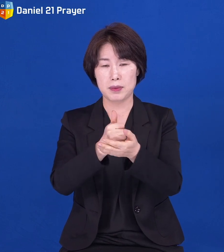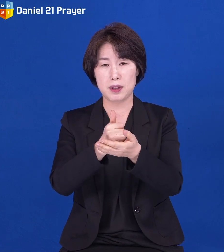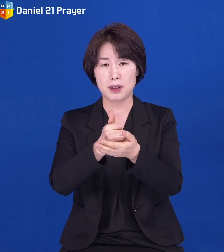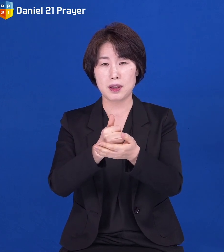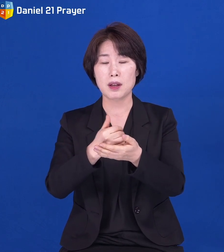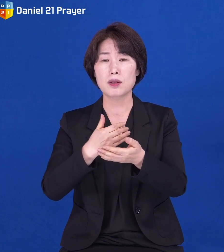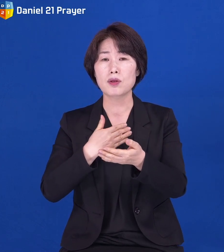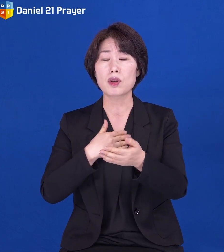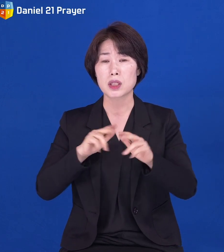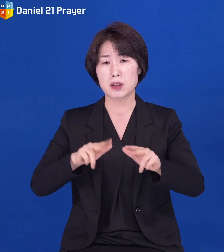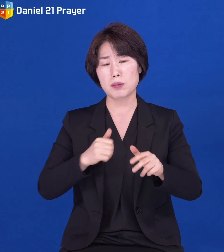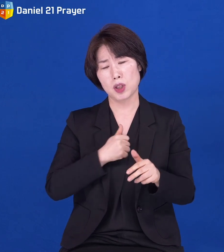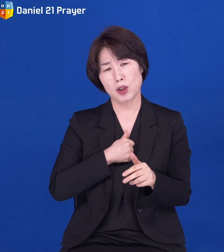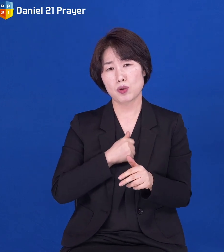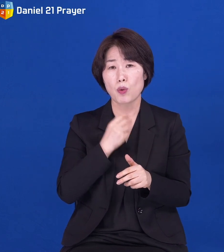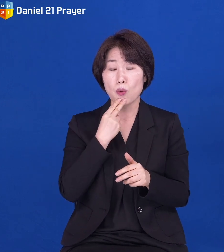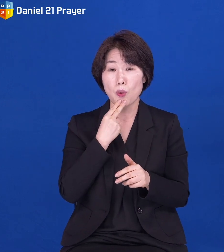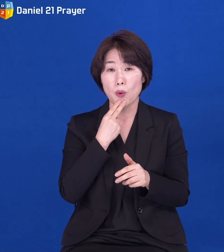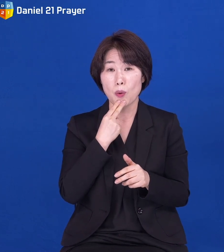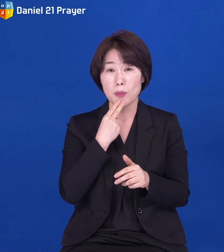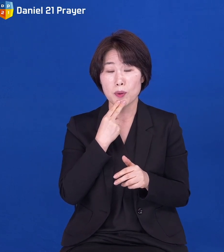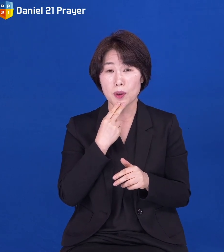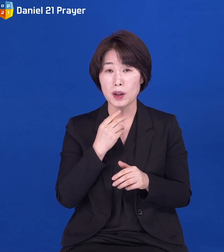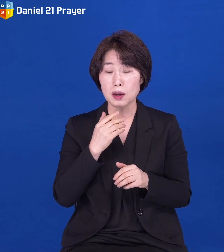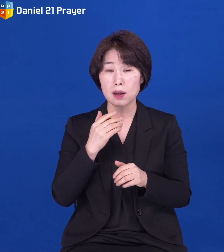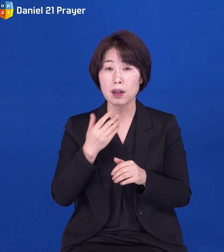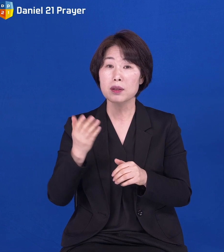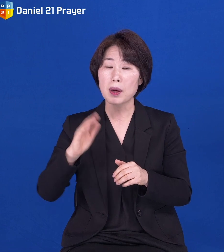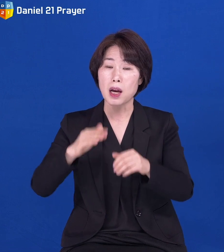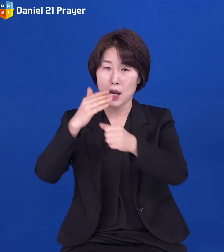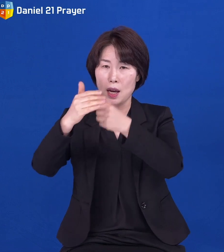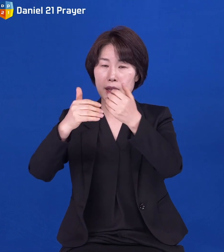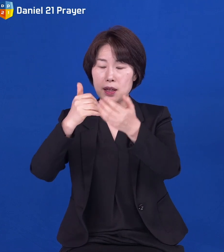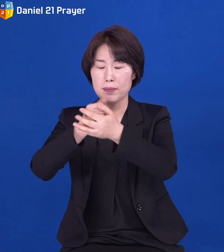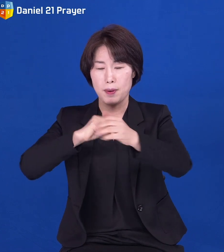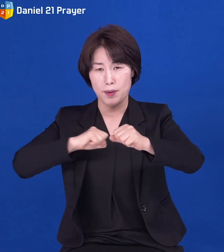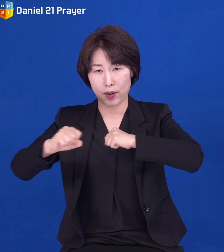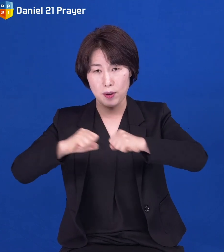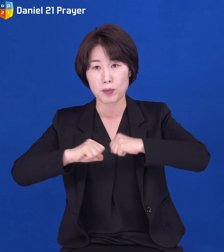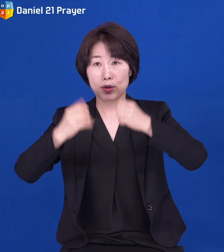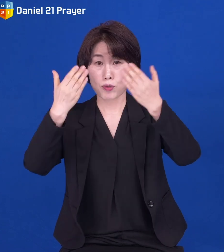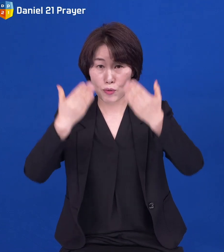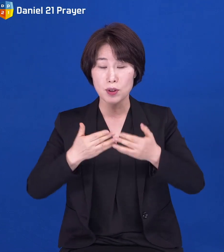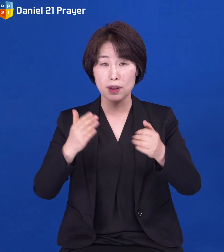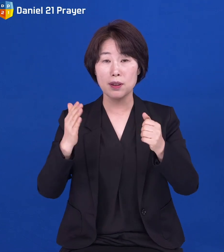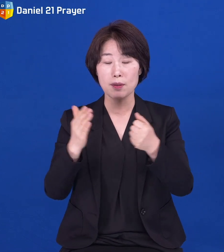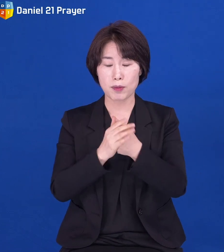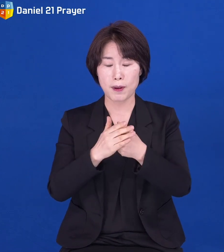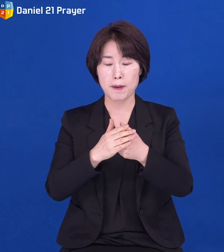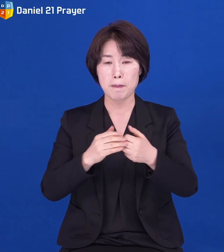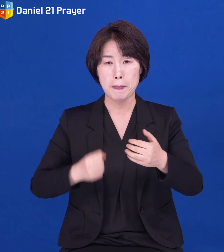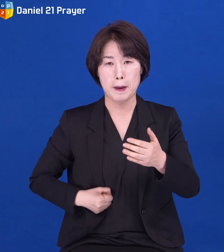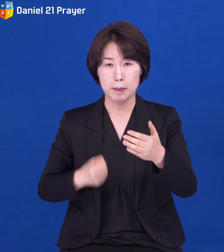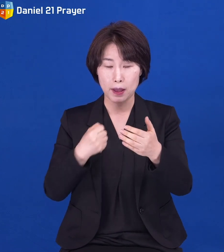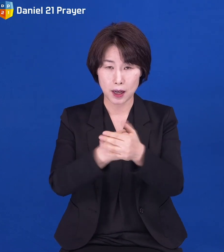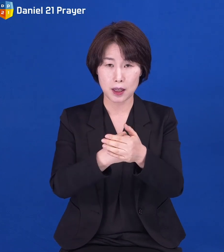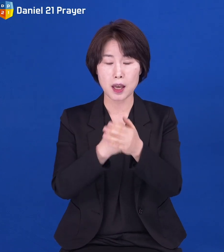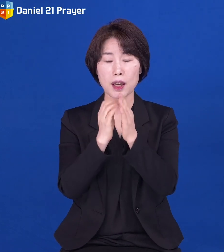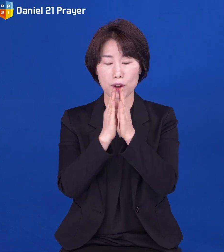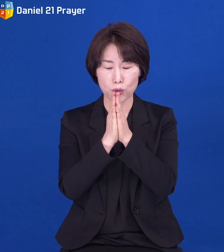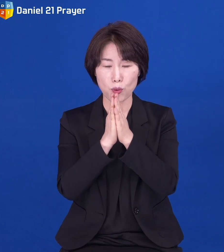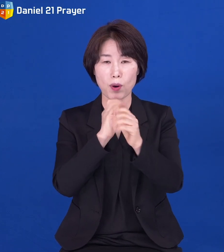없어. 저는 자신이 없지만 하나님이 일하시는 걸 제가 알기 때문에 늘 기도하고 담대하게 걸어갔어요.